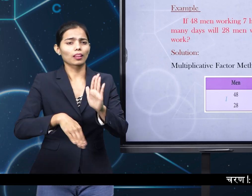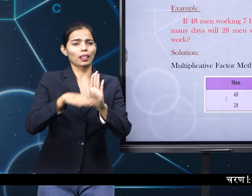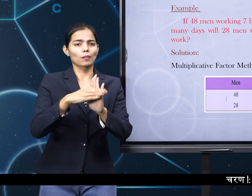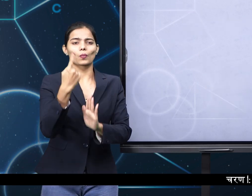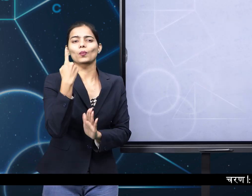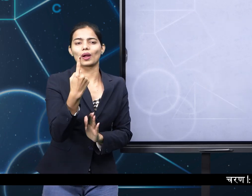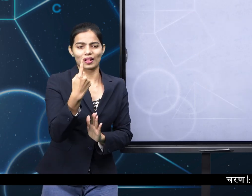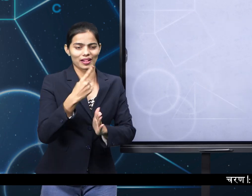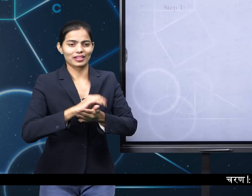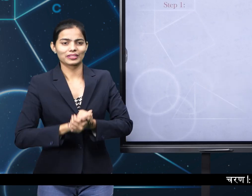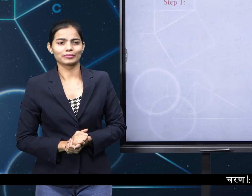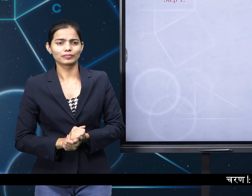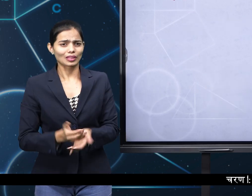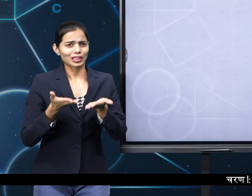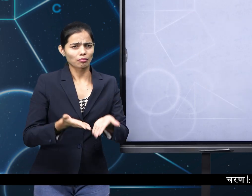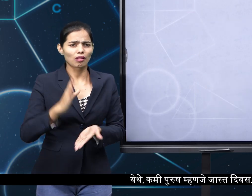चरण 1.